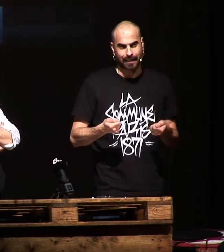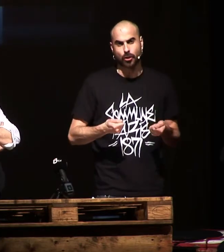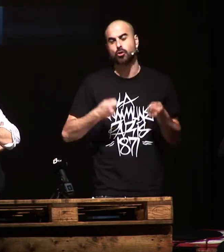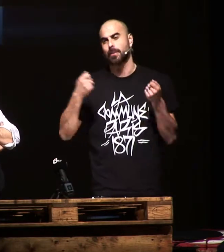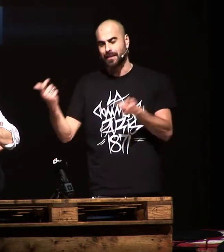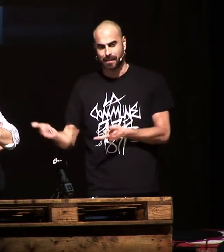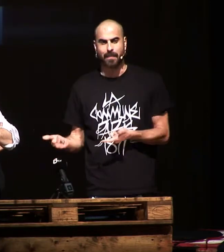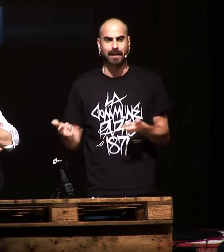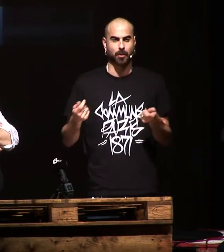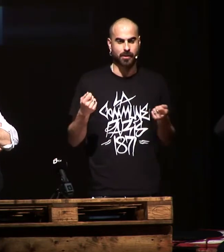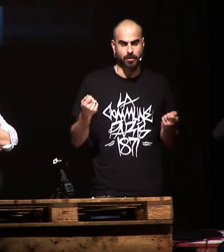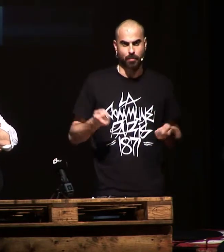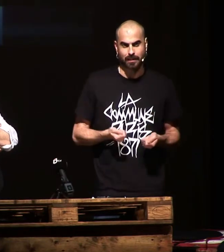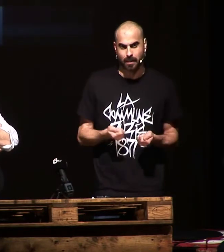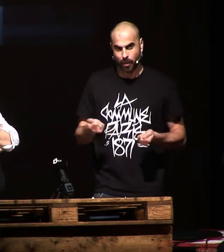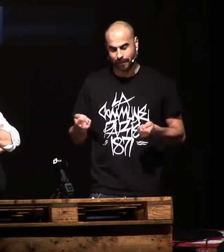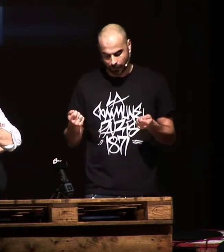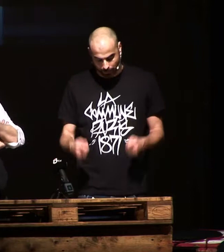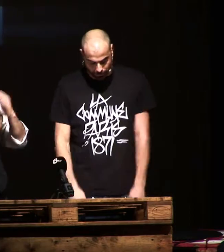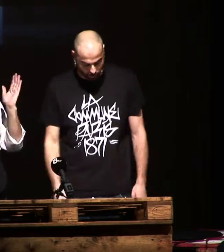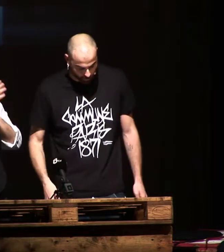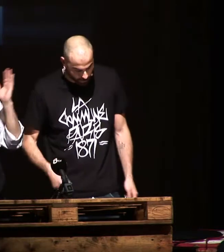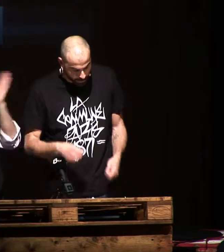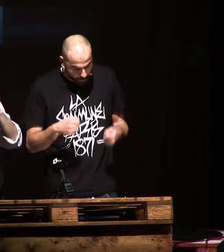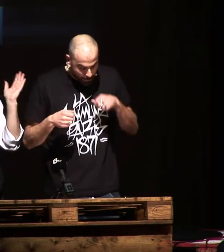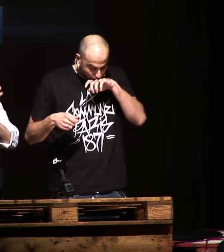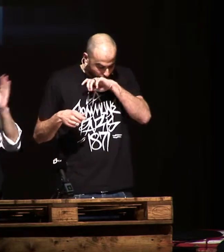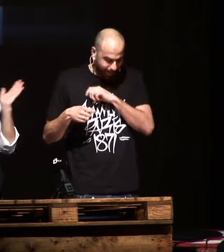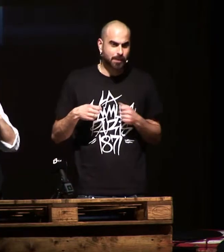sobiranistes de veritat i no són sobiranistes de pandereta com els senyors de Convergència Democràtica i Convergència i Unió.